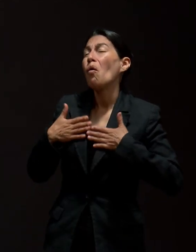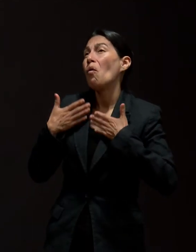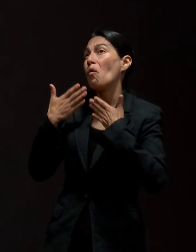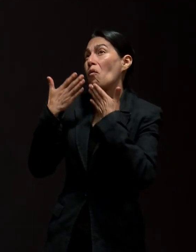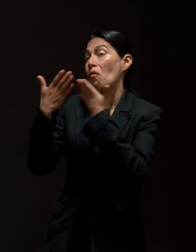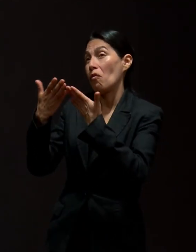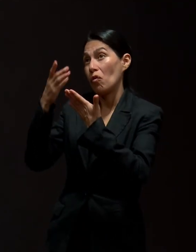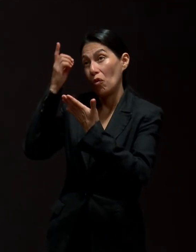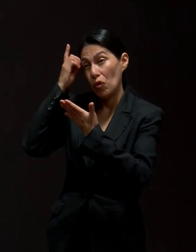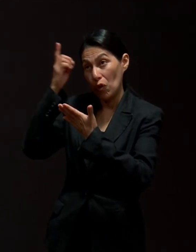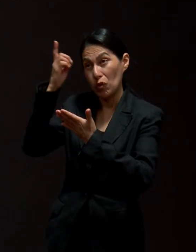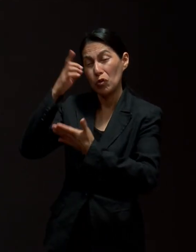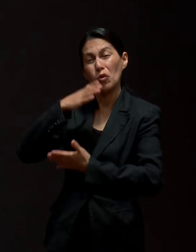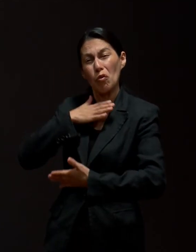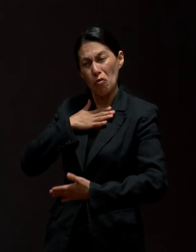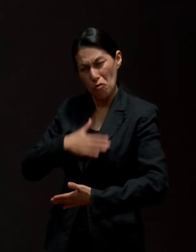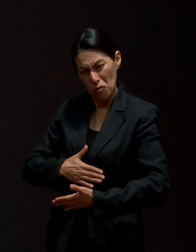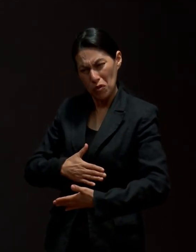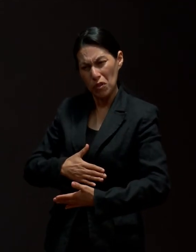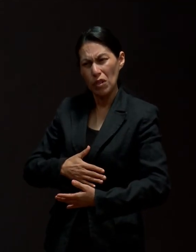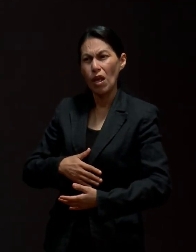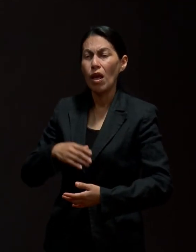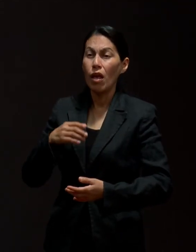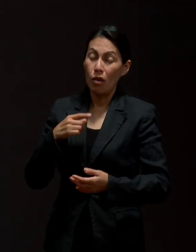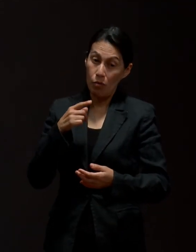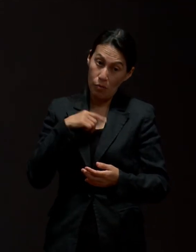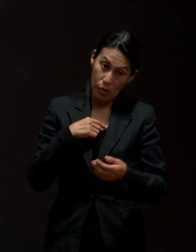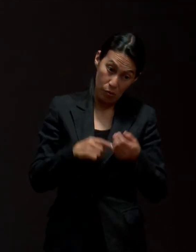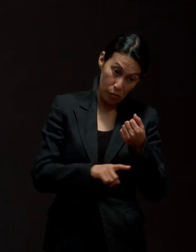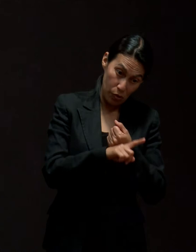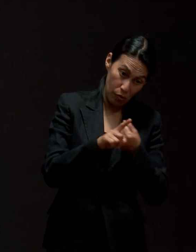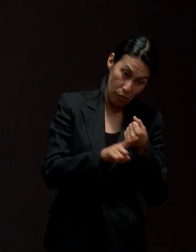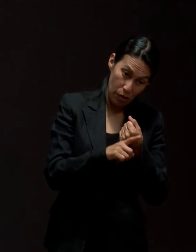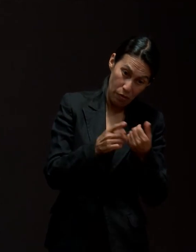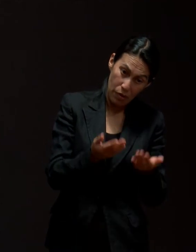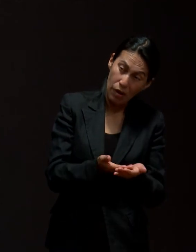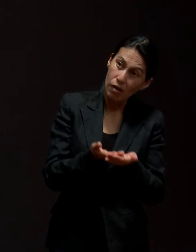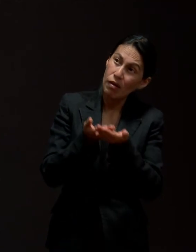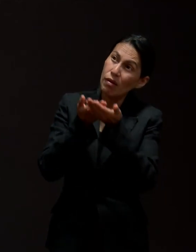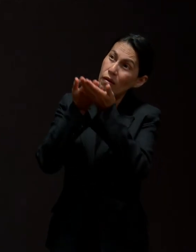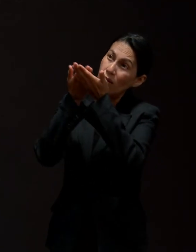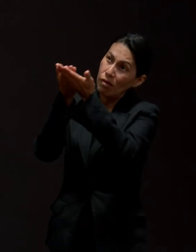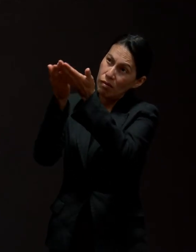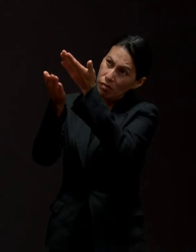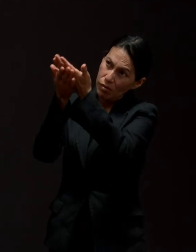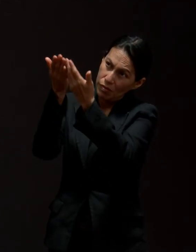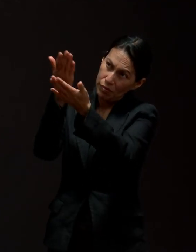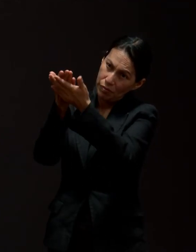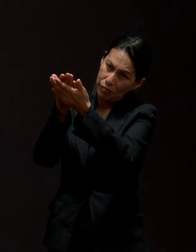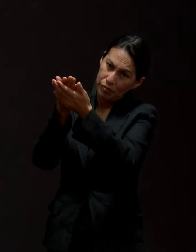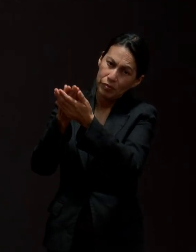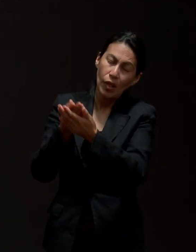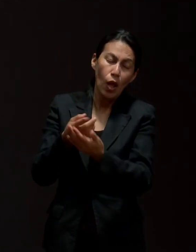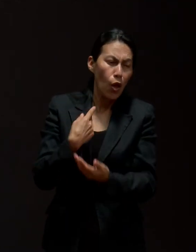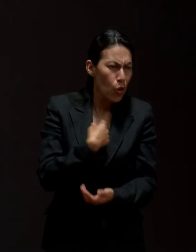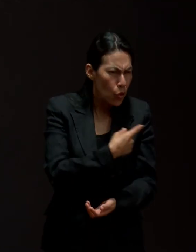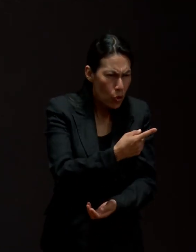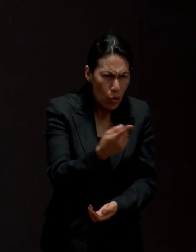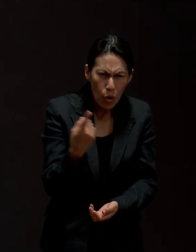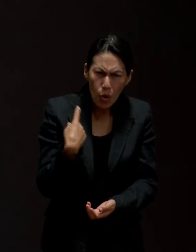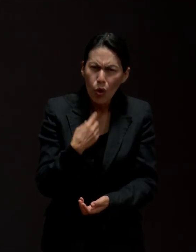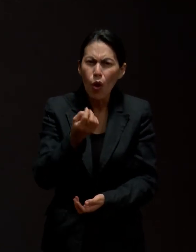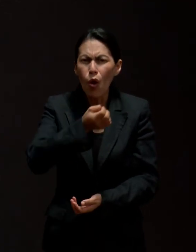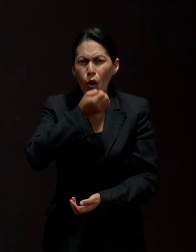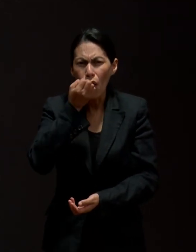divina y lo he puesto en manos de nuestro Dios. Vamos a estar orando, Jorge Alberto, por tu situación.